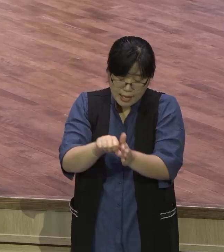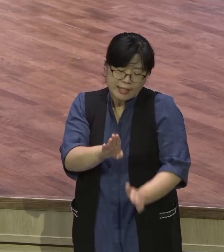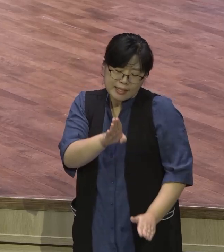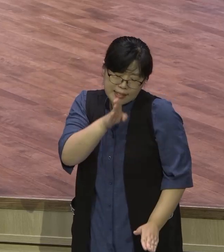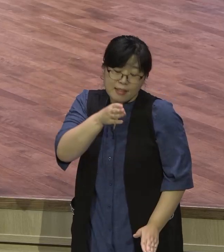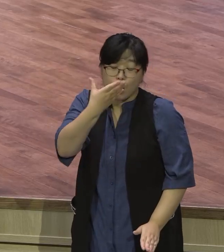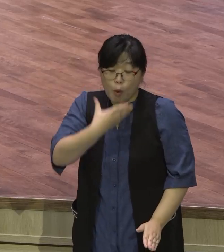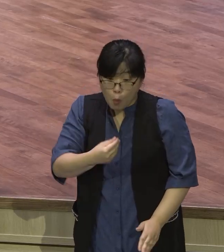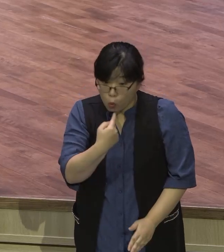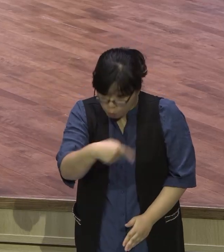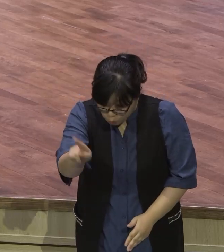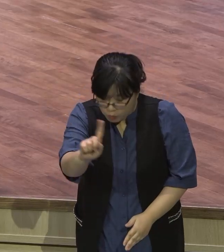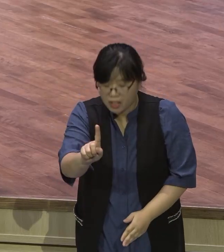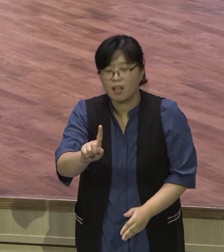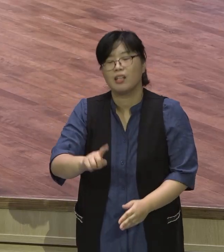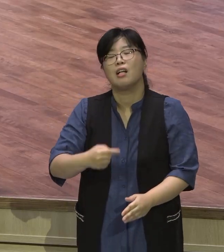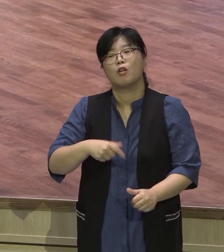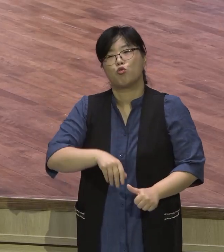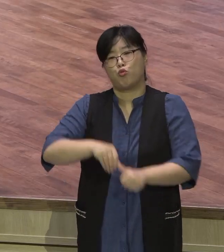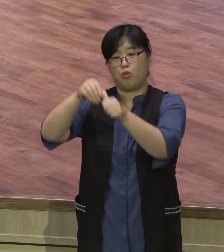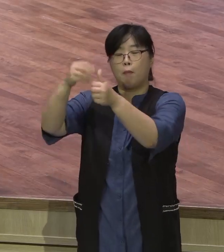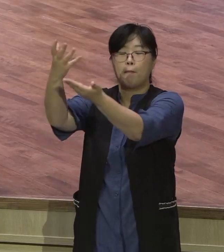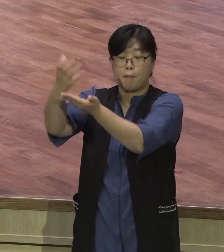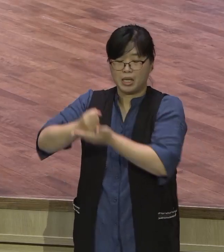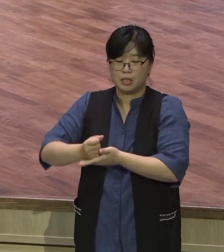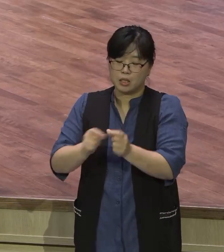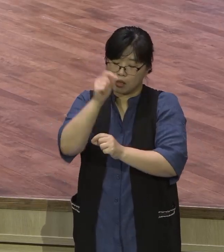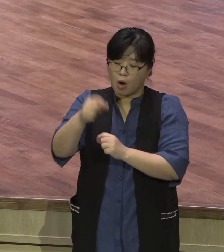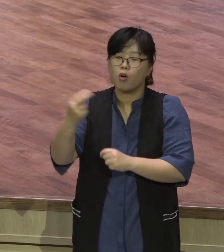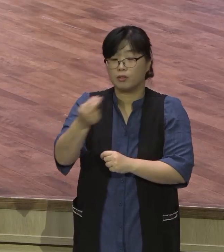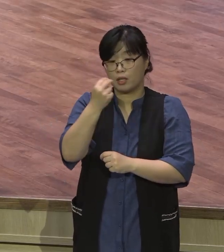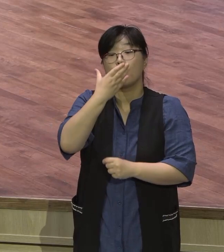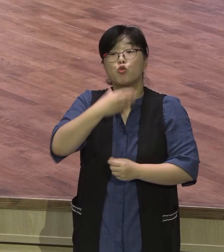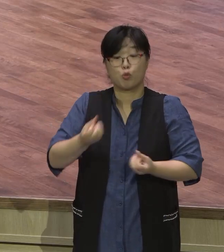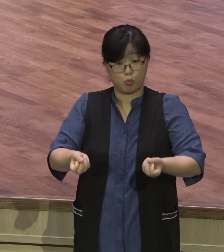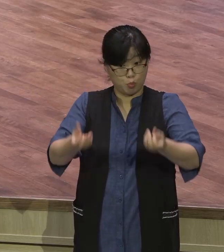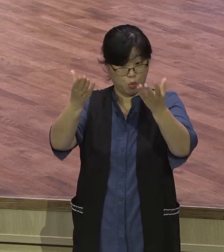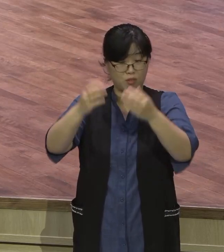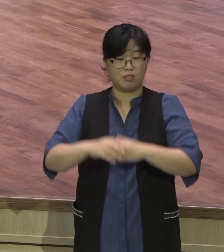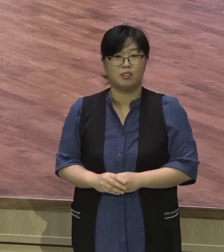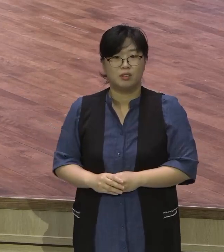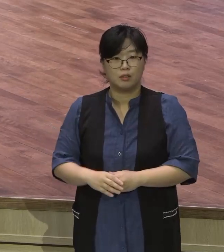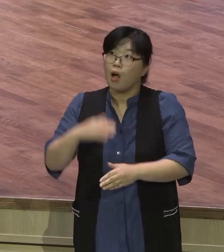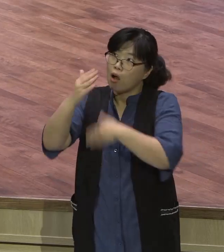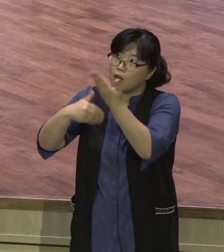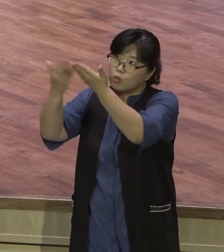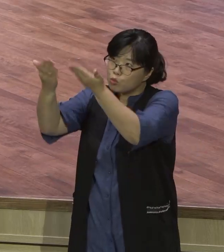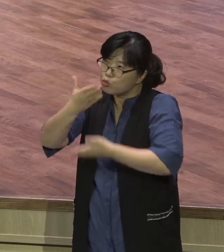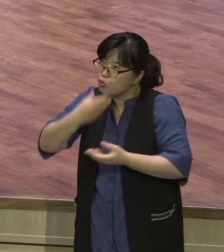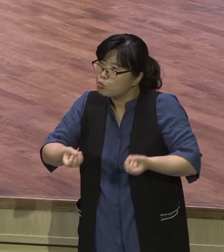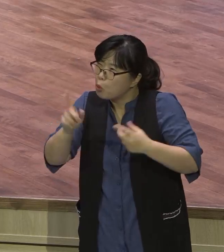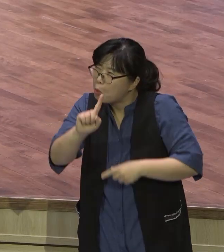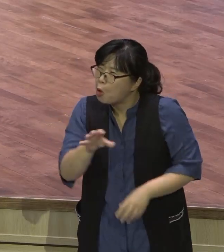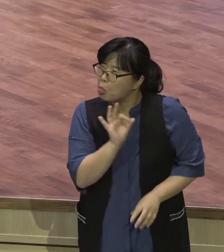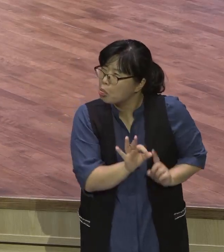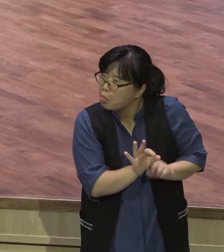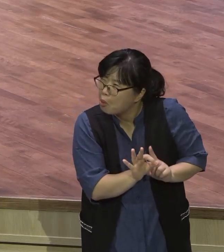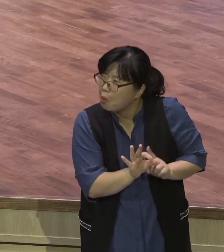영계 모든 성도들 오늘 말씀 통해서 하나님이 주시는 축복이 무엇인지 실제적으로 그렇게 깨닫고